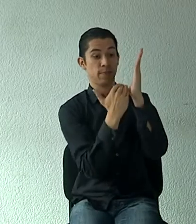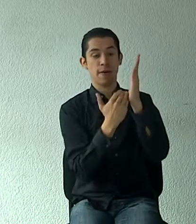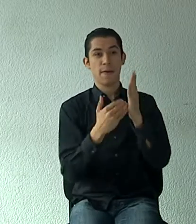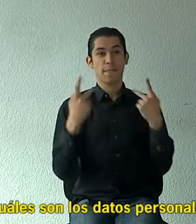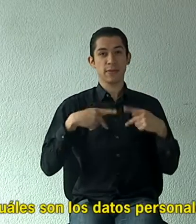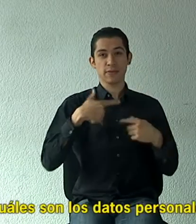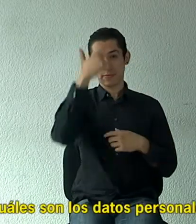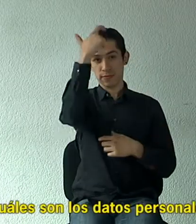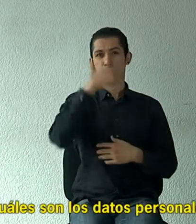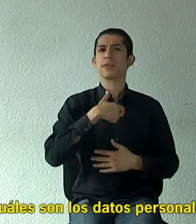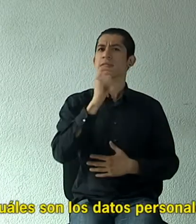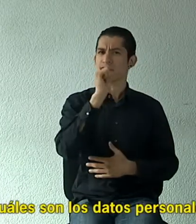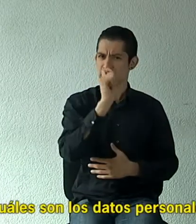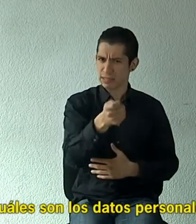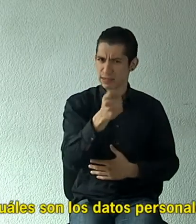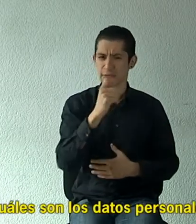cuáles son los datos personales